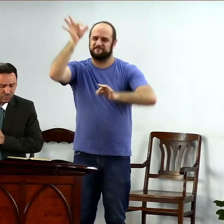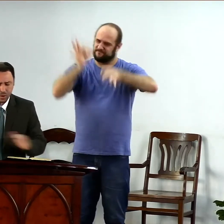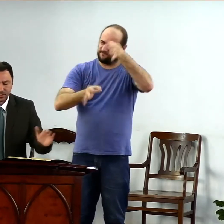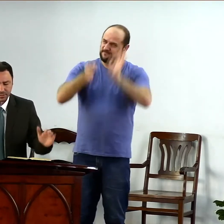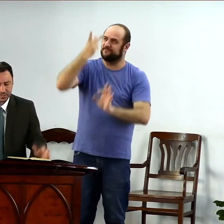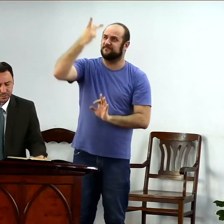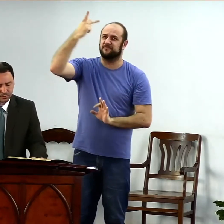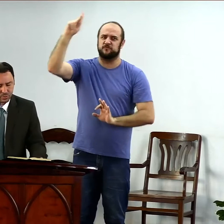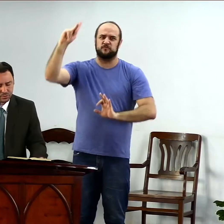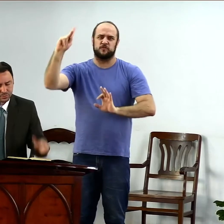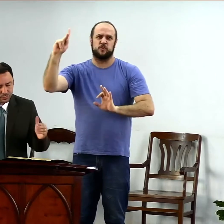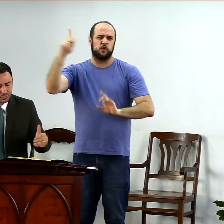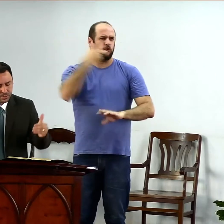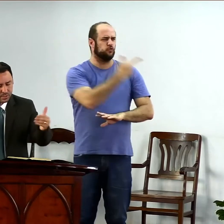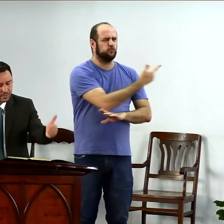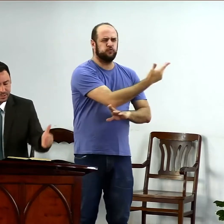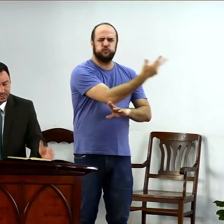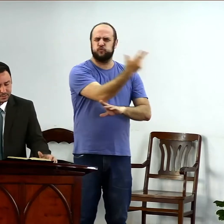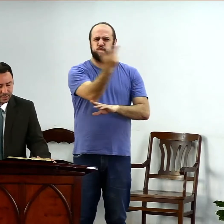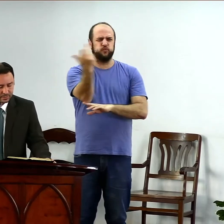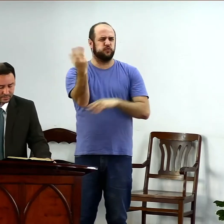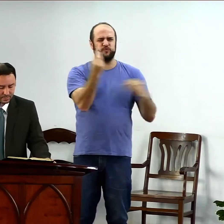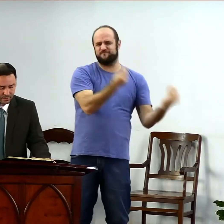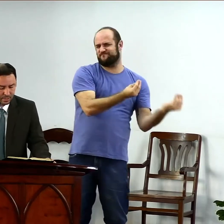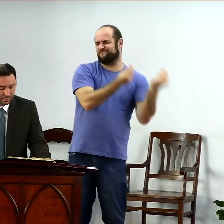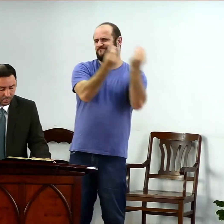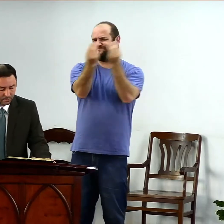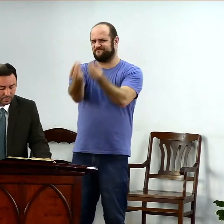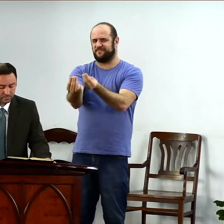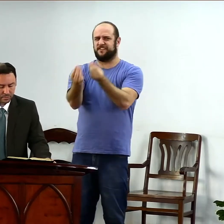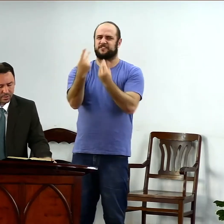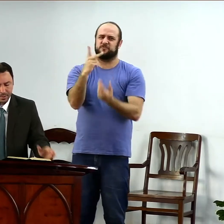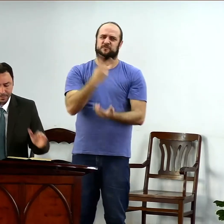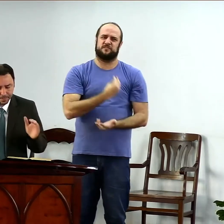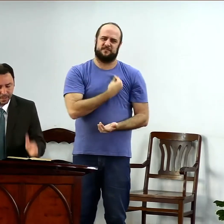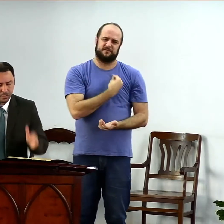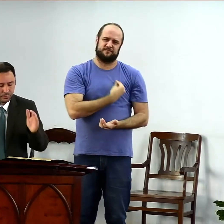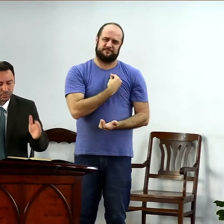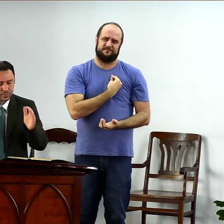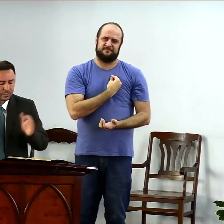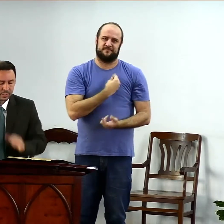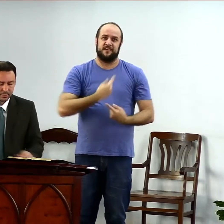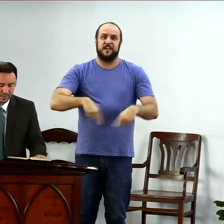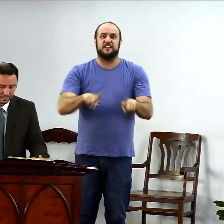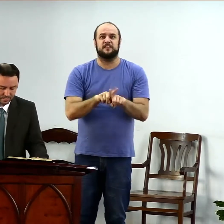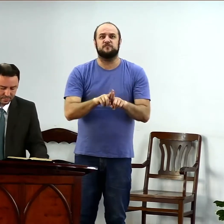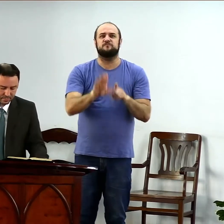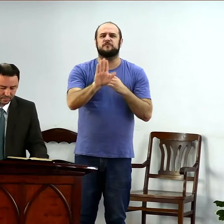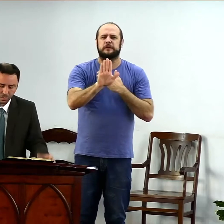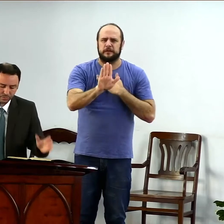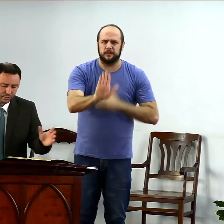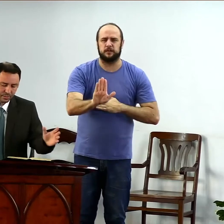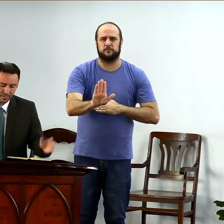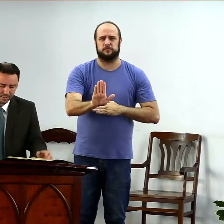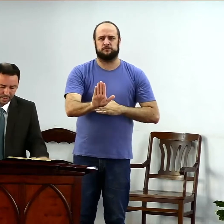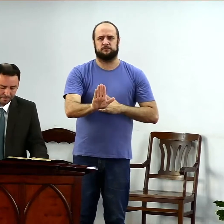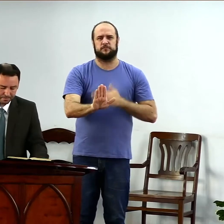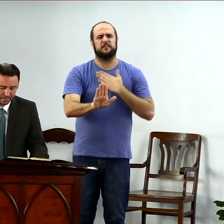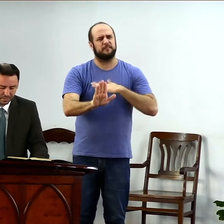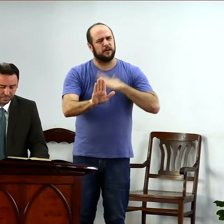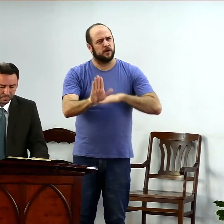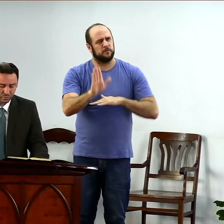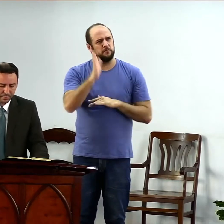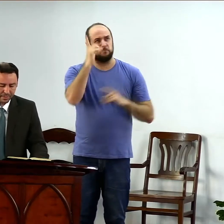e todas estas coisas vos serão acrescentadas. Portanto, não vos inquieteis com o dia de